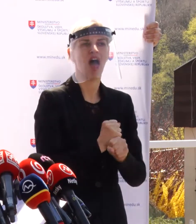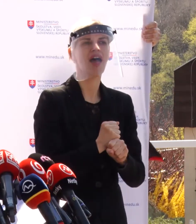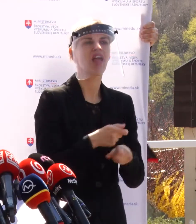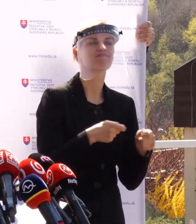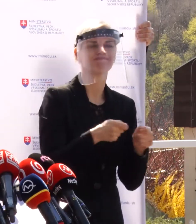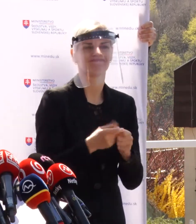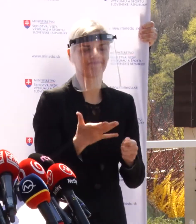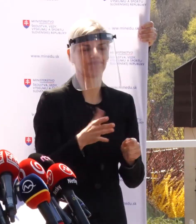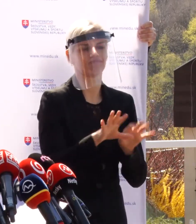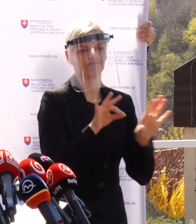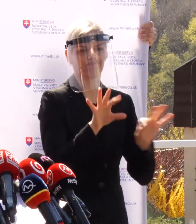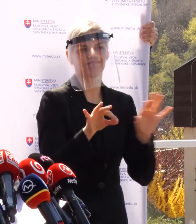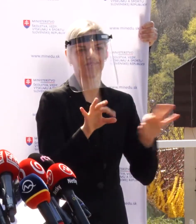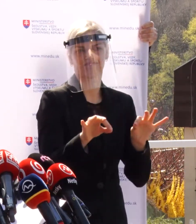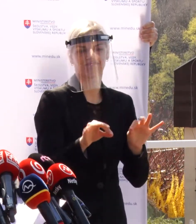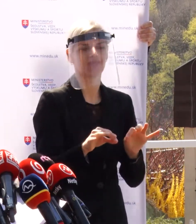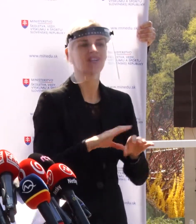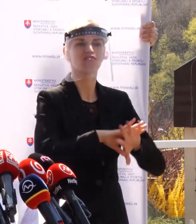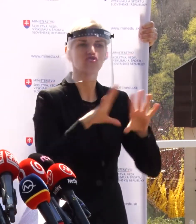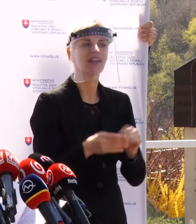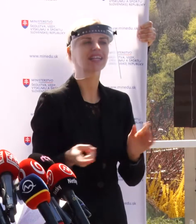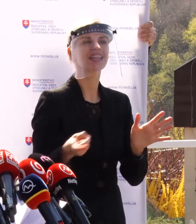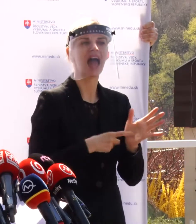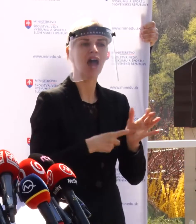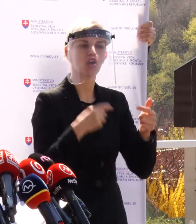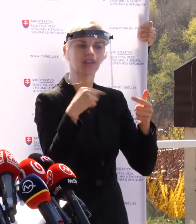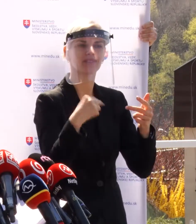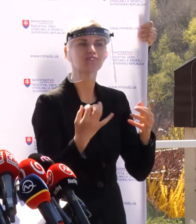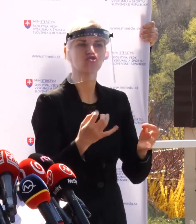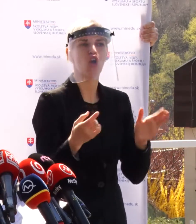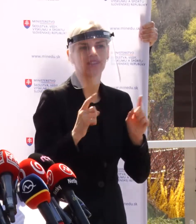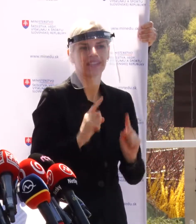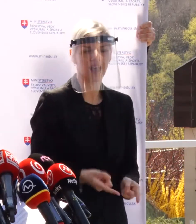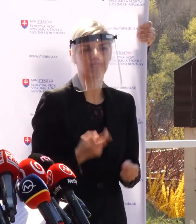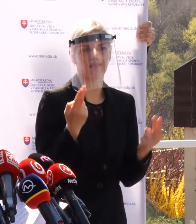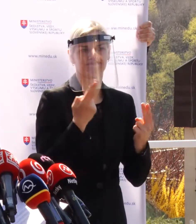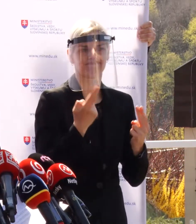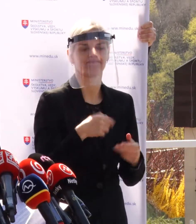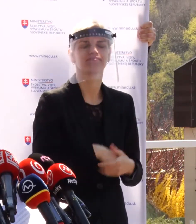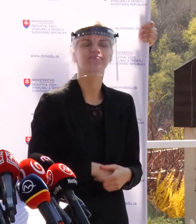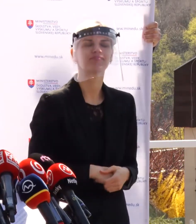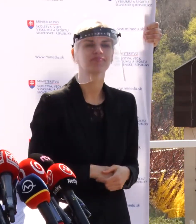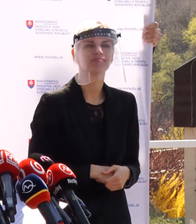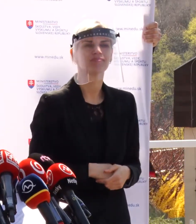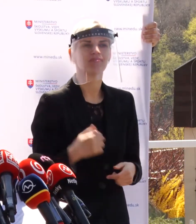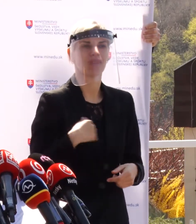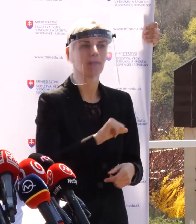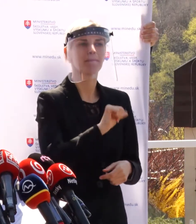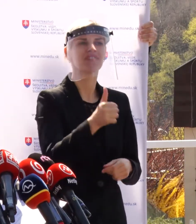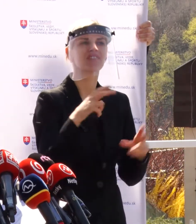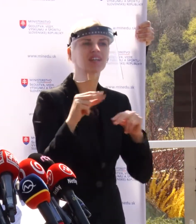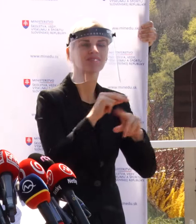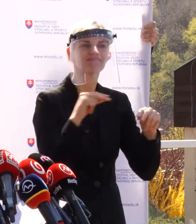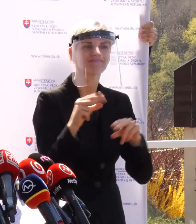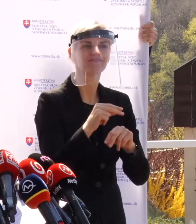zohľadnia v podstate všetky nároky, ktoré jednotlivé pozície sú. My hneď pri prvých rozhovoroch sme